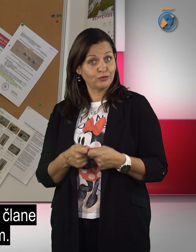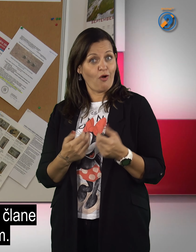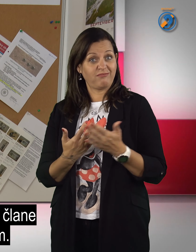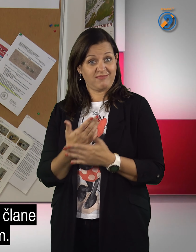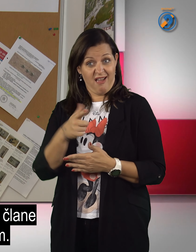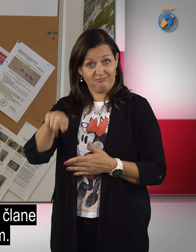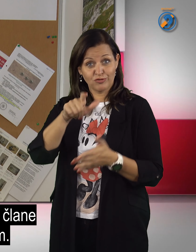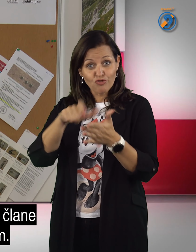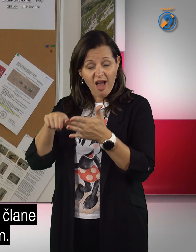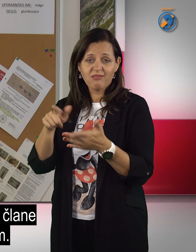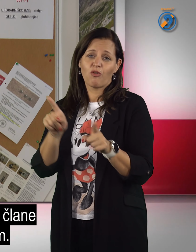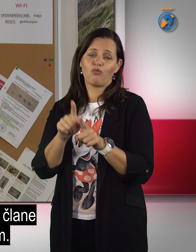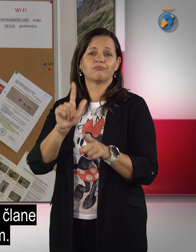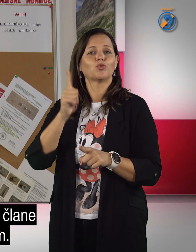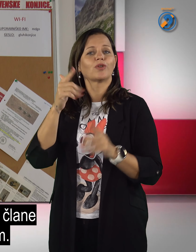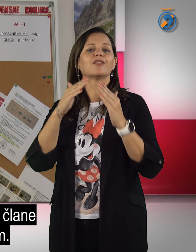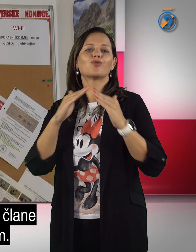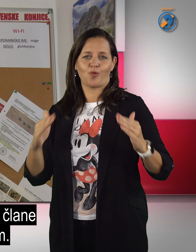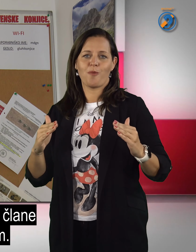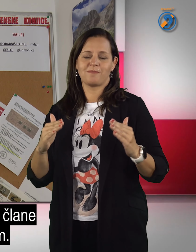Društvo je za člane drugi dom.